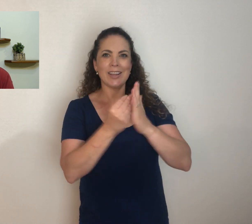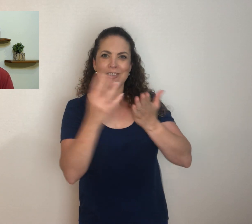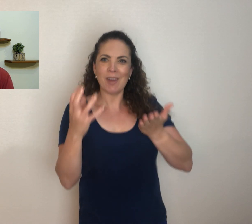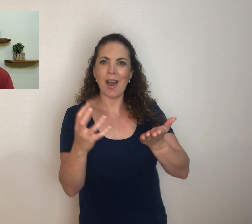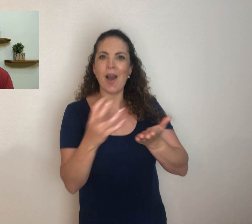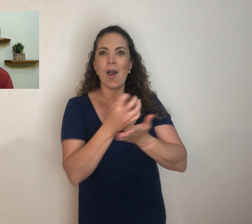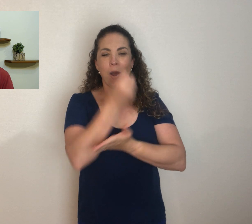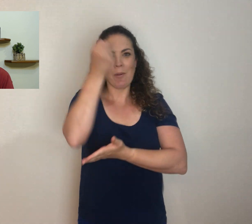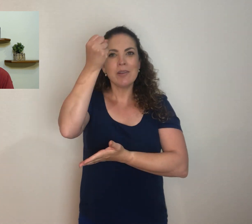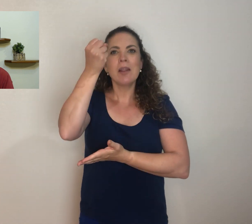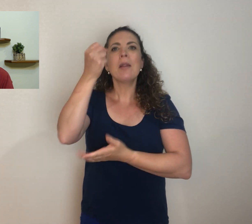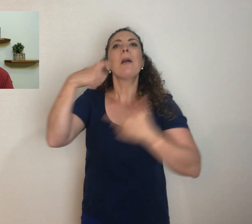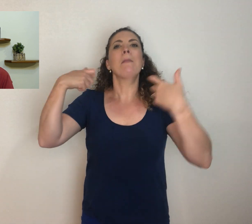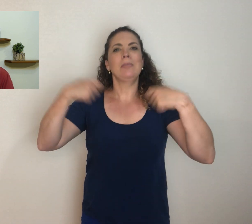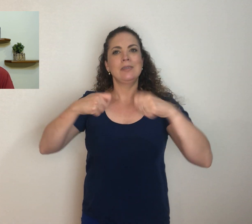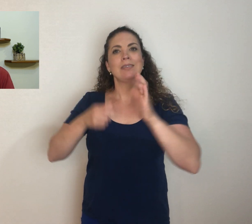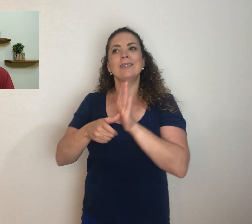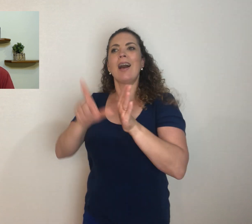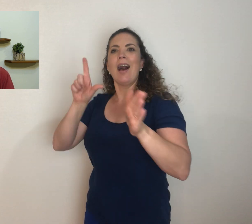do homem da iniquidade.